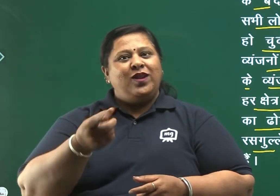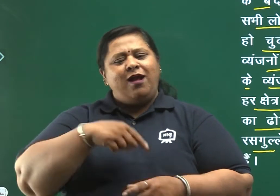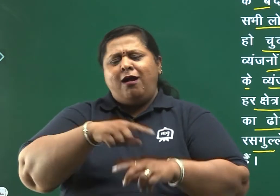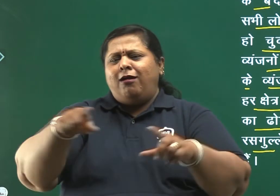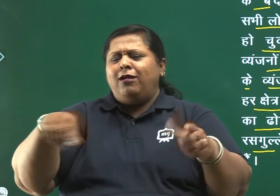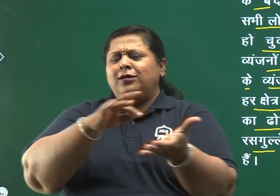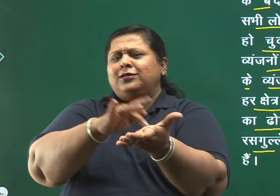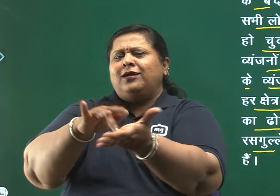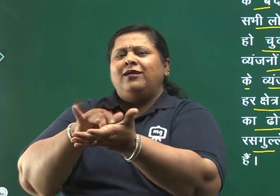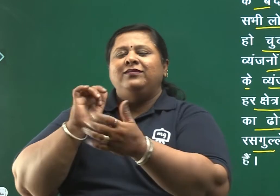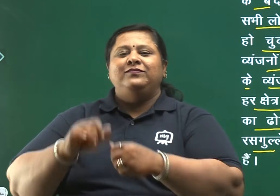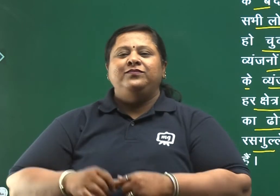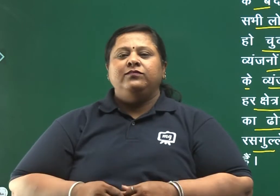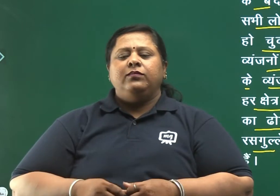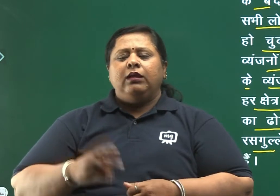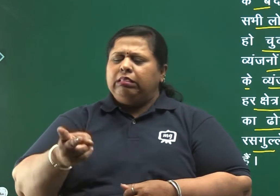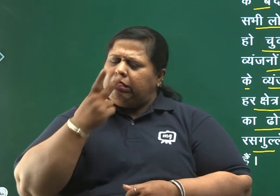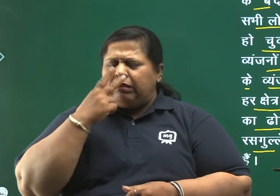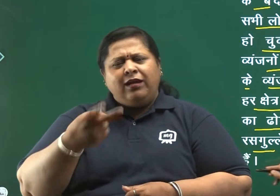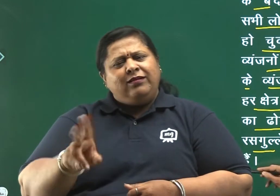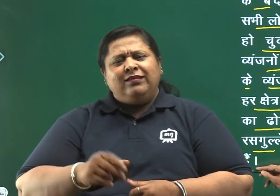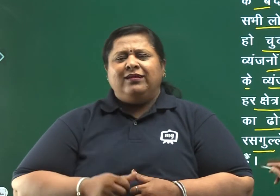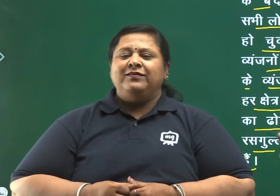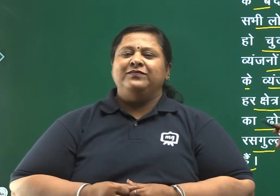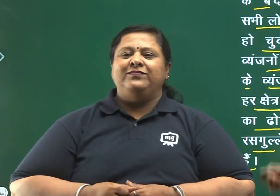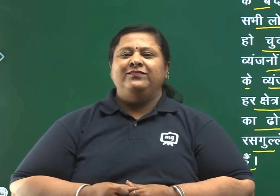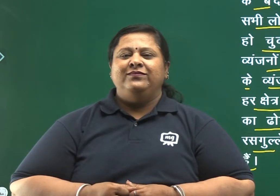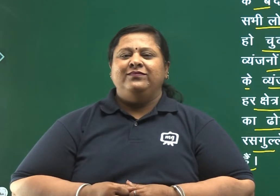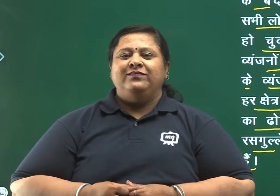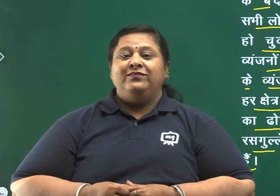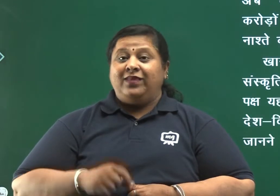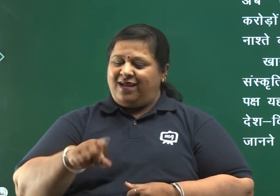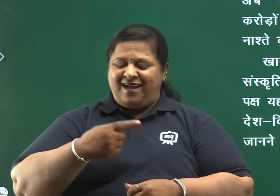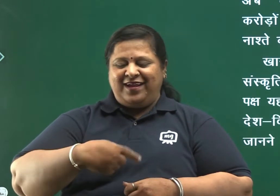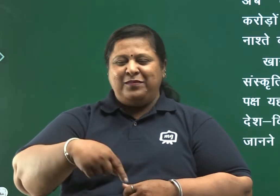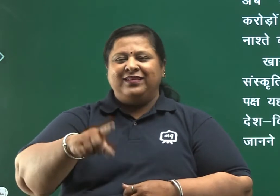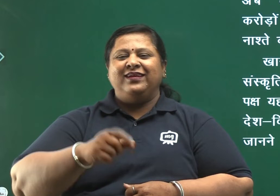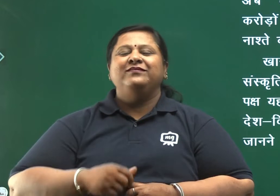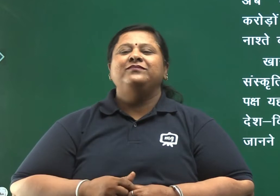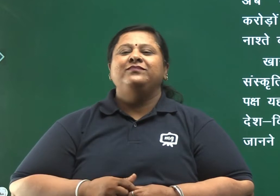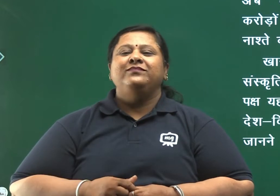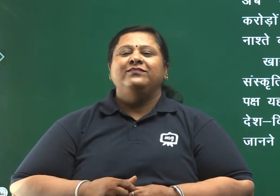हर जगह दिखाई देते हैं। आगे बढ़ते हैं।